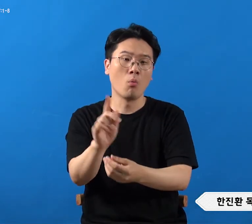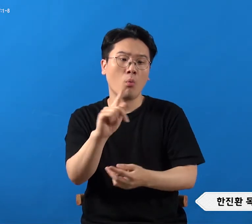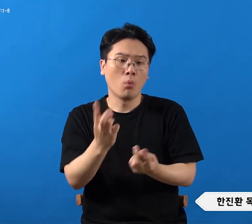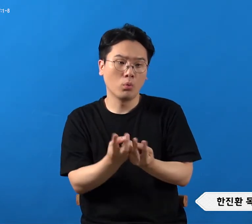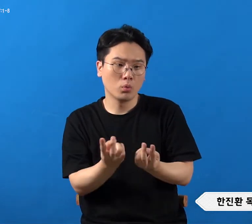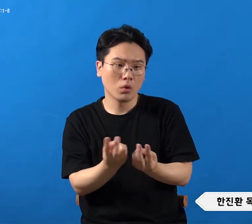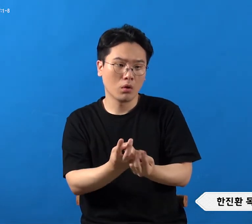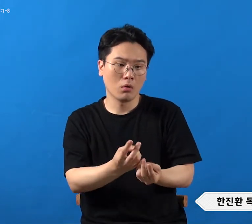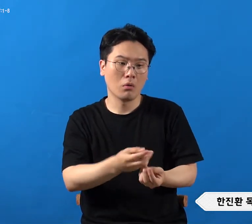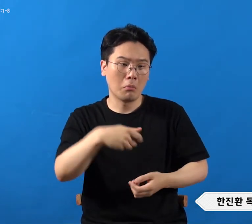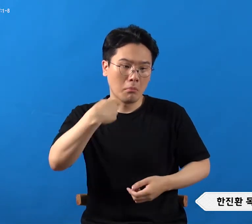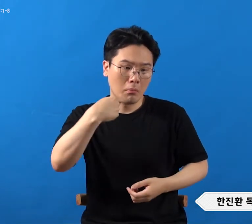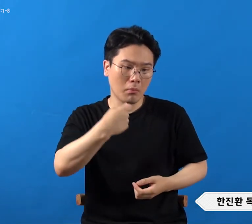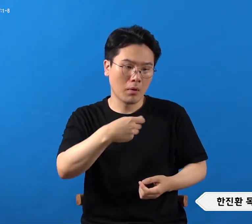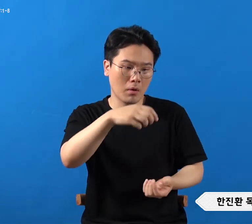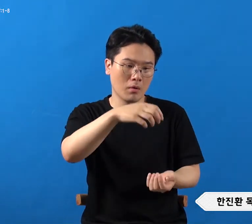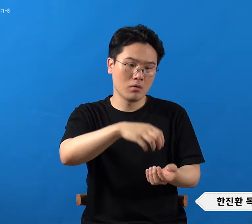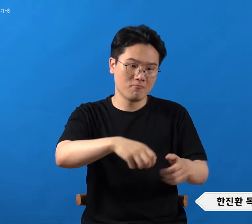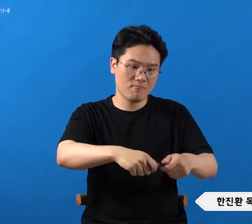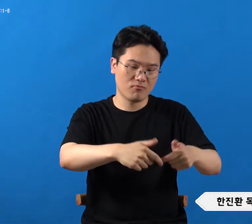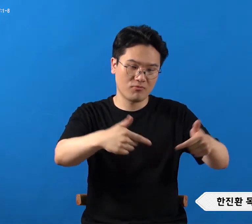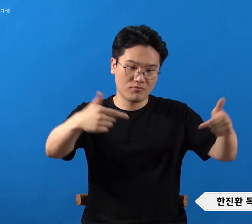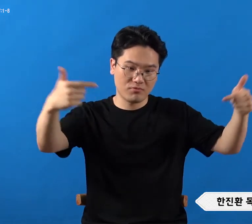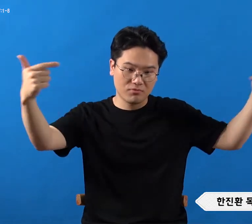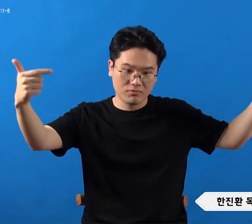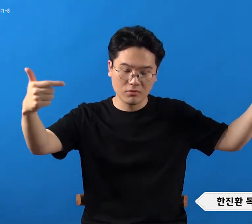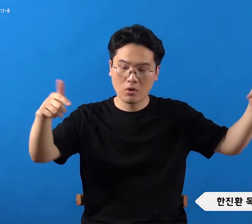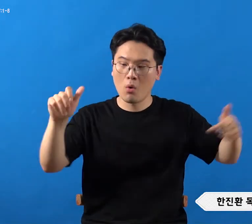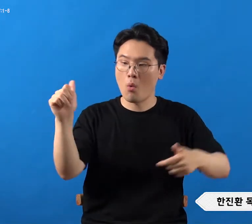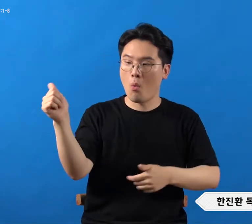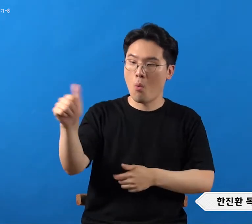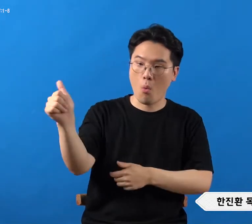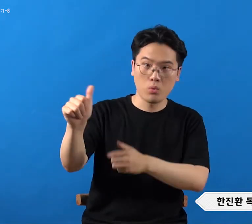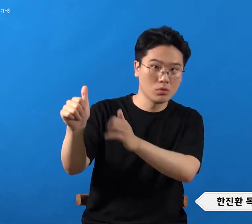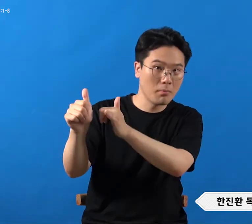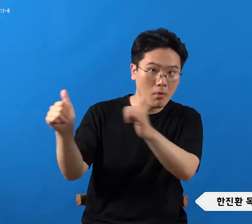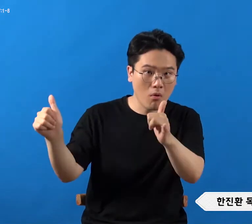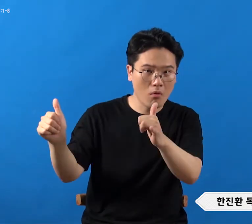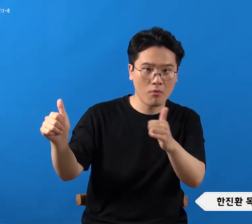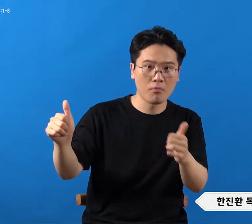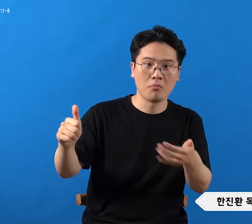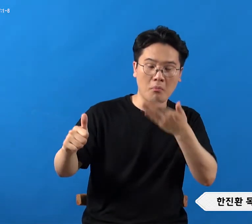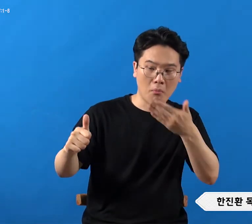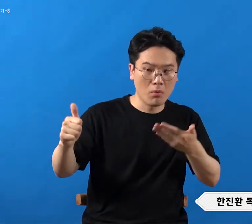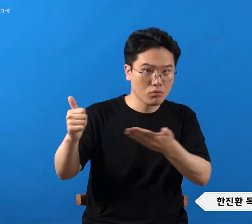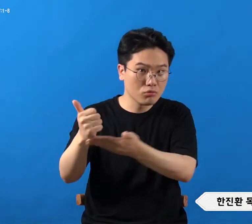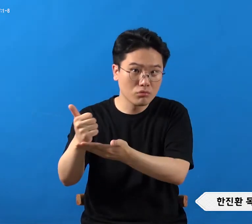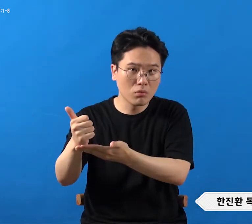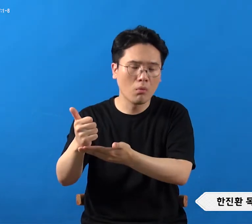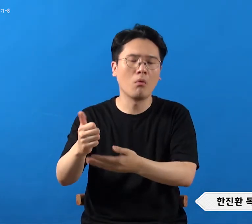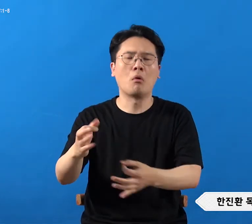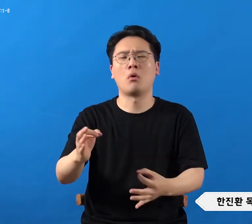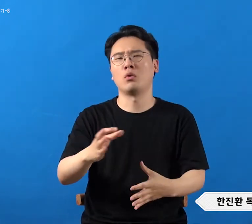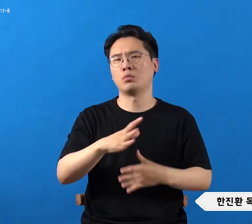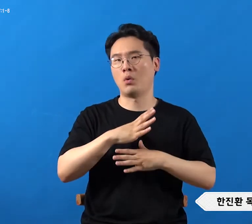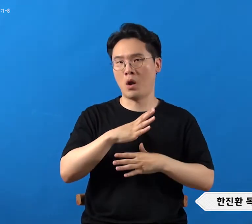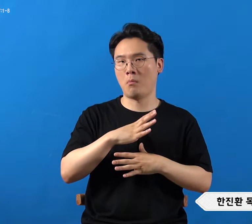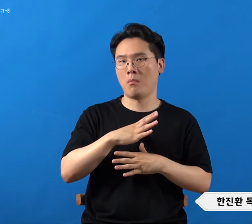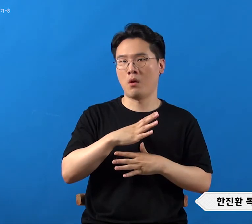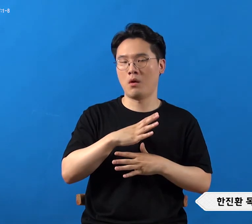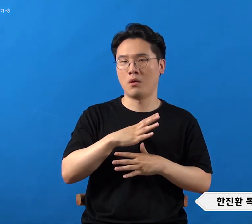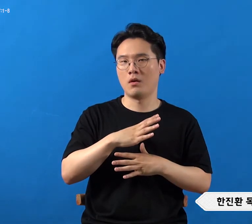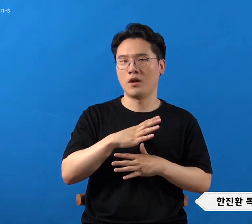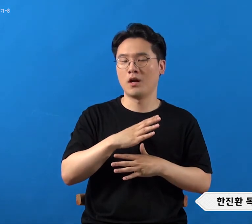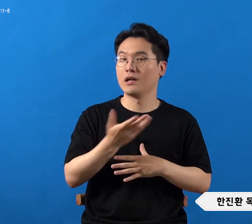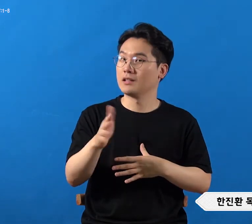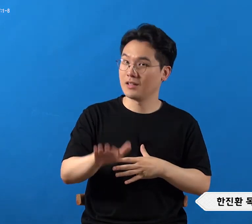늘어나서 5,000명이 먹을 수 있도록 그렇게 될 수가 있느냐, 놀랍다 하는데, 그건 하나님이